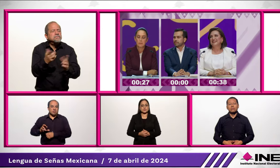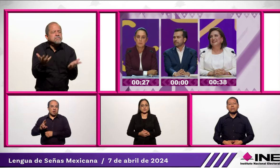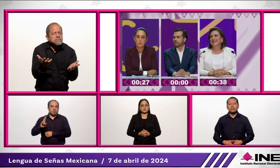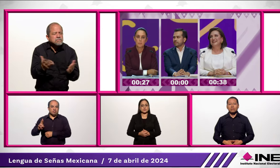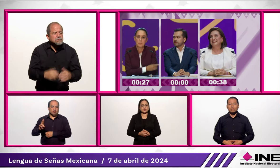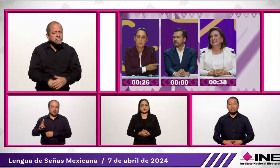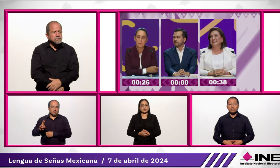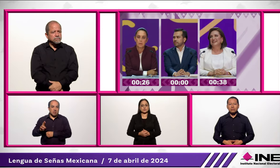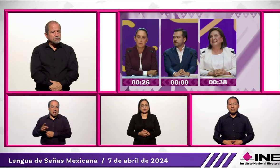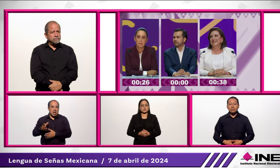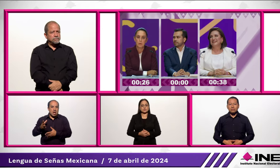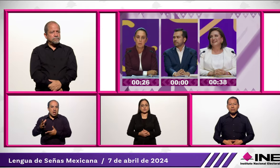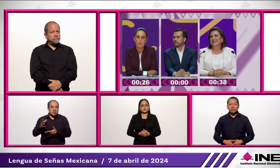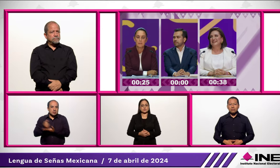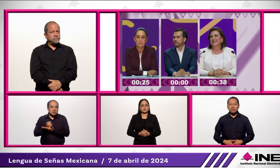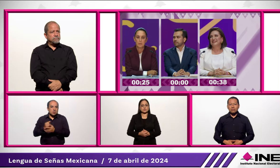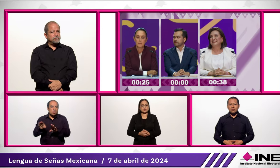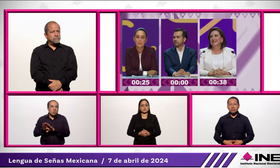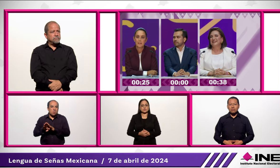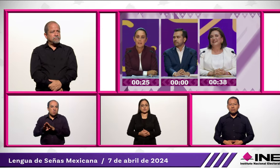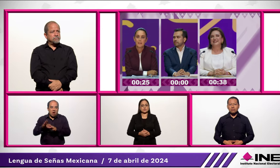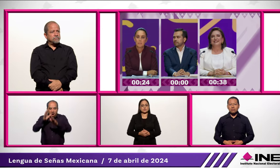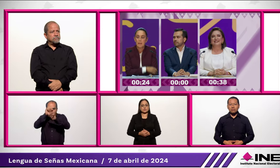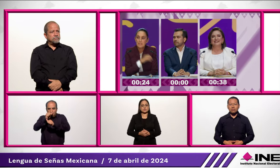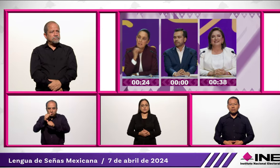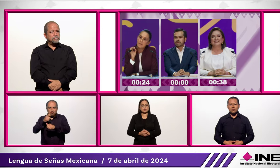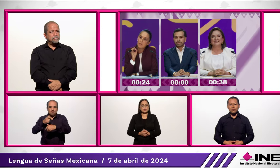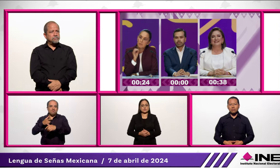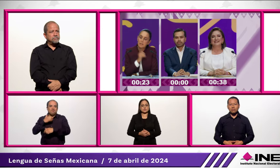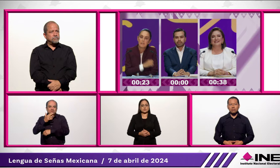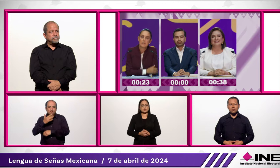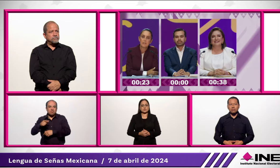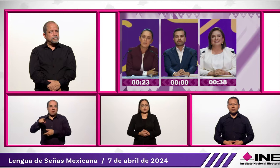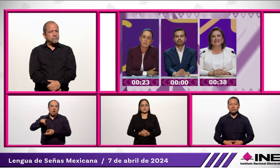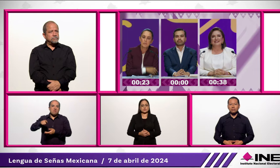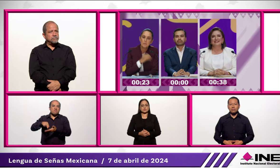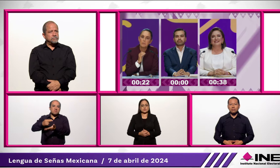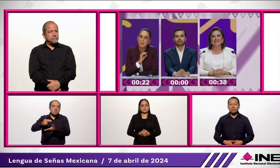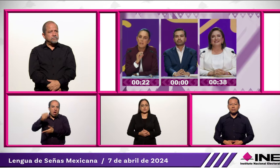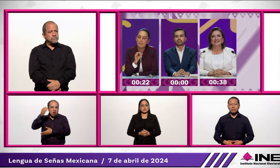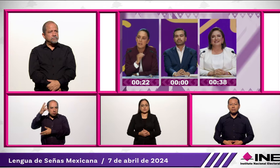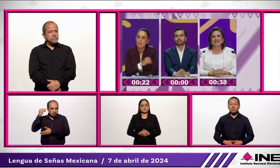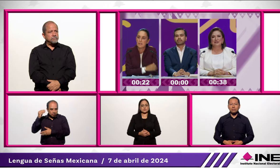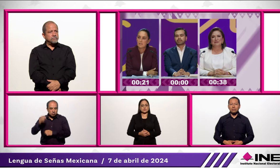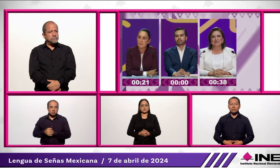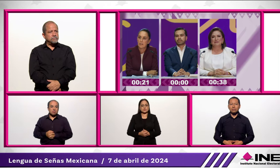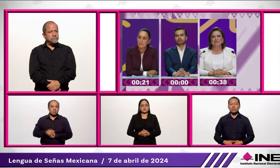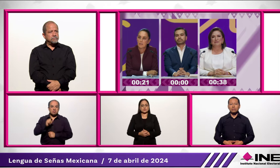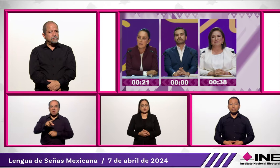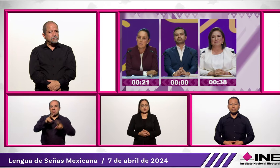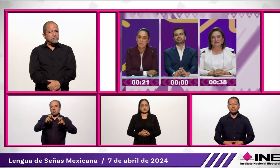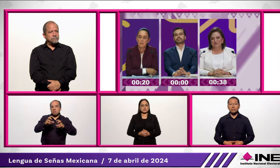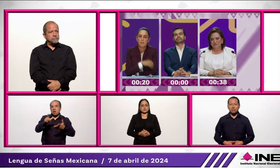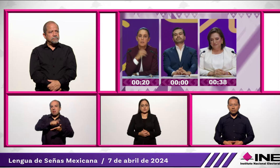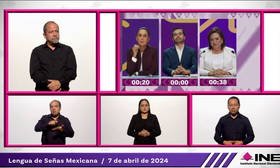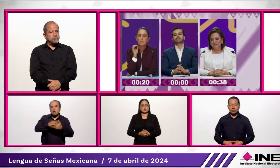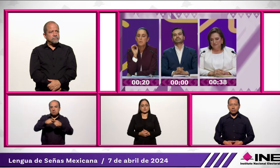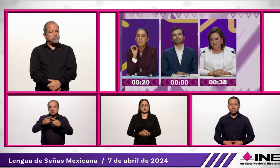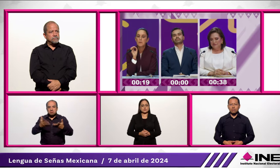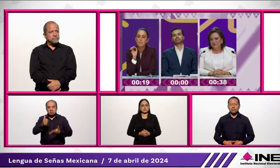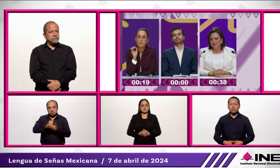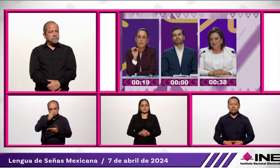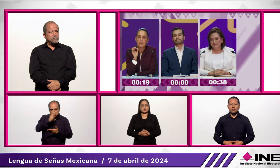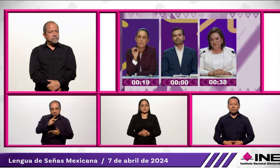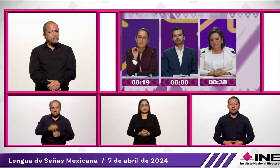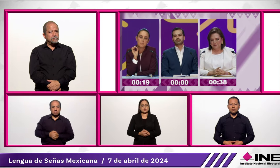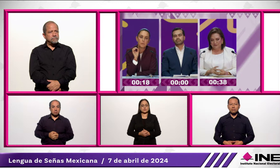un pacto corrupto firmado en Coahuila. Bueno, para este tema, nosotros hicimos varias leyes en la Ciudad de México, pero uno